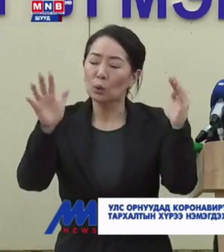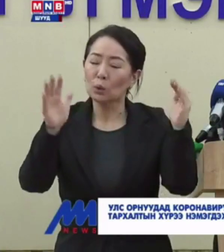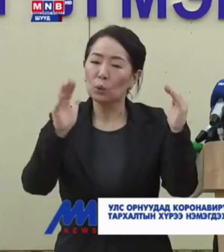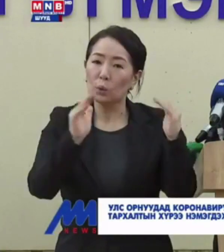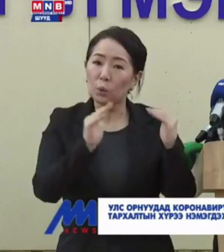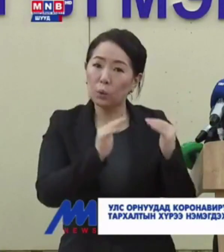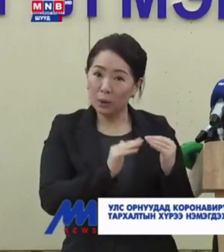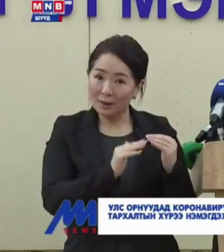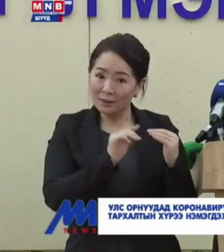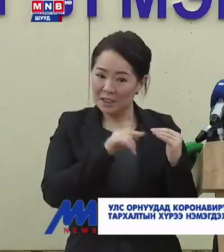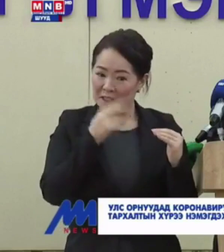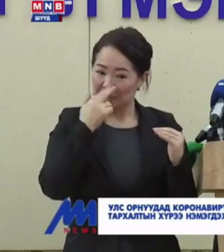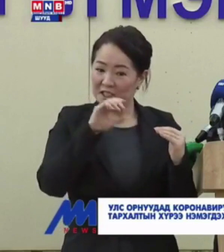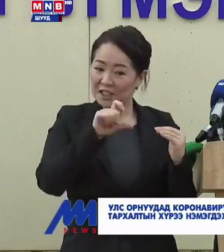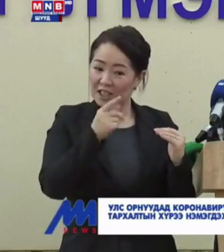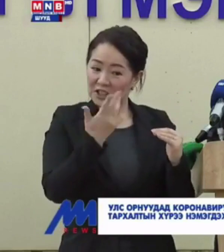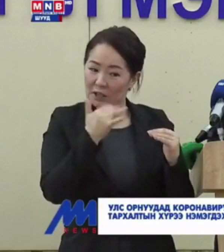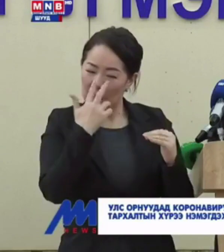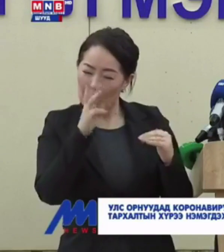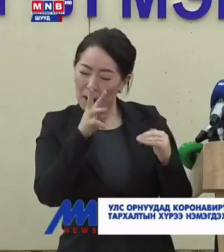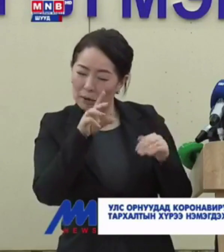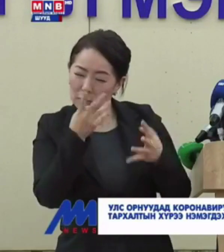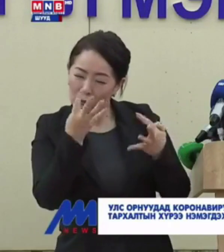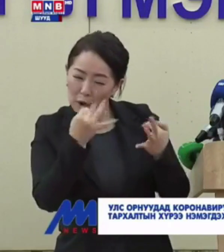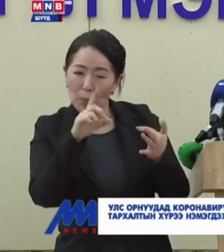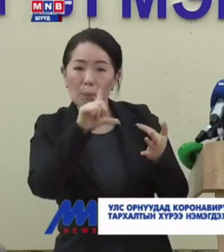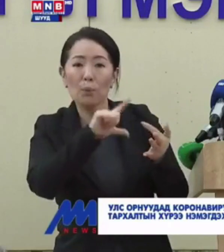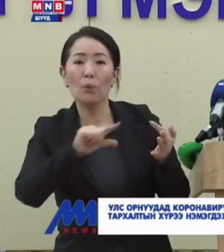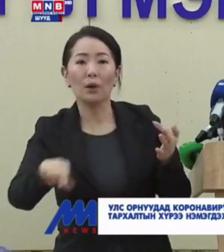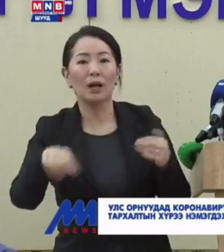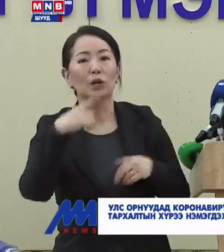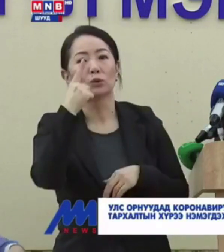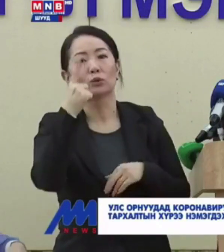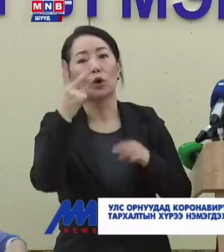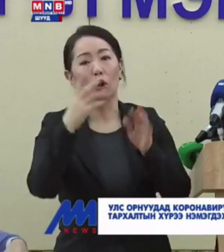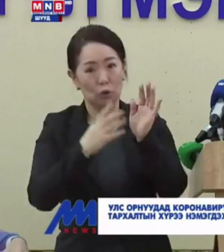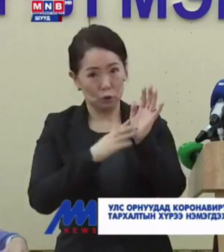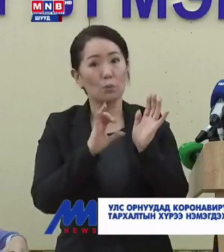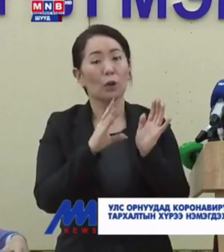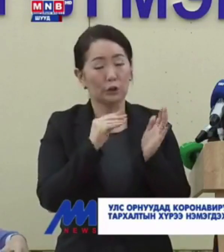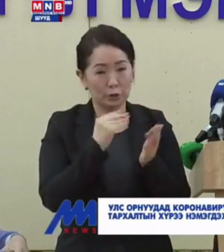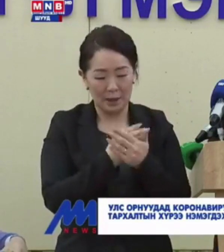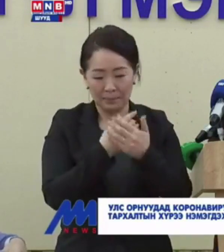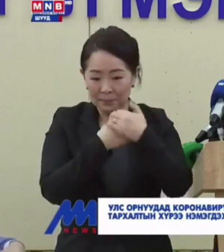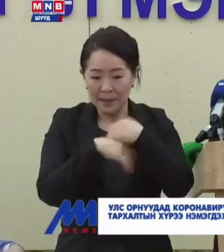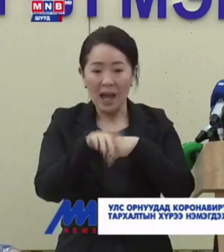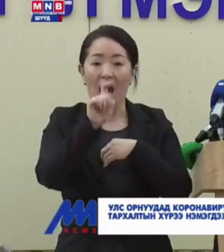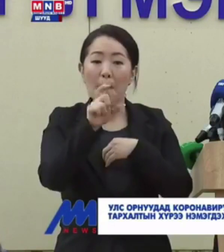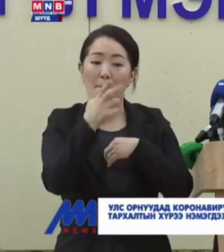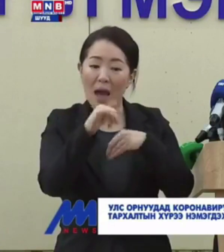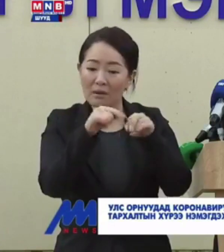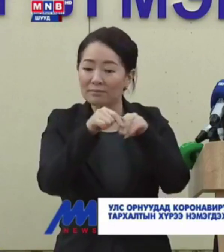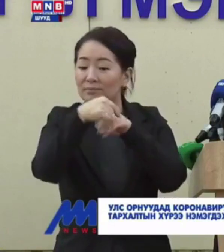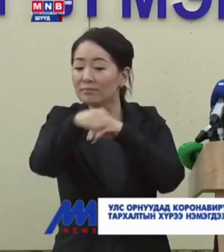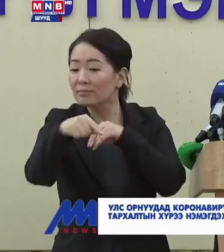тоо буурч 129 болсон. За Хүбэйгээс бусад мужид 6 тохиолдол